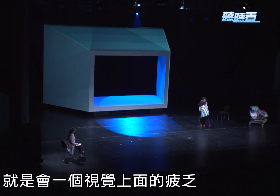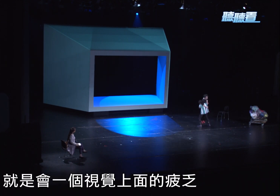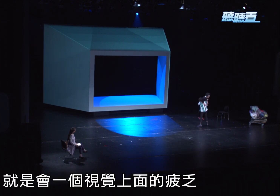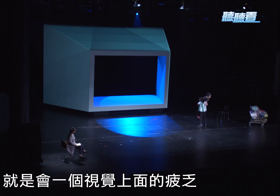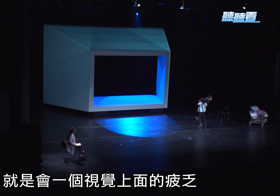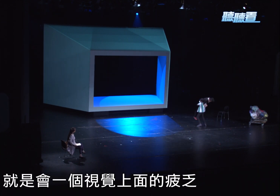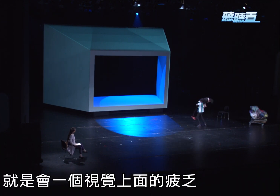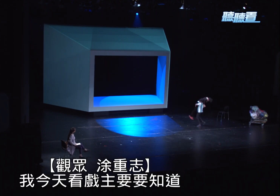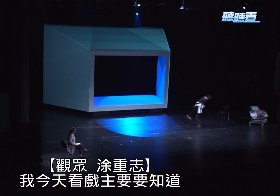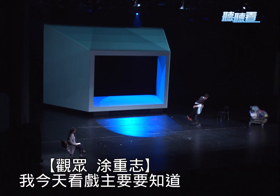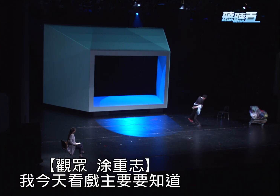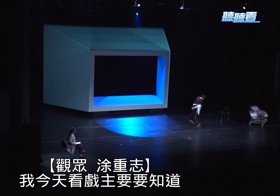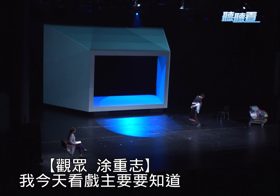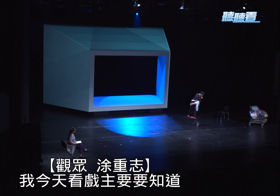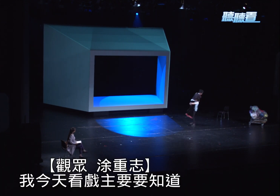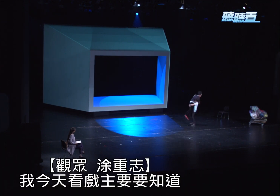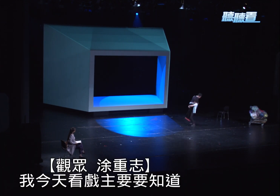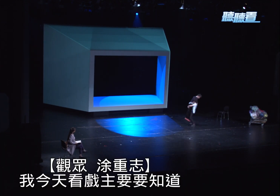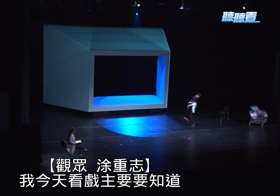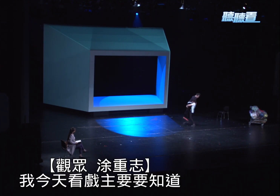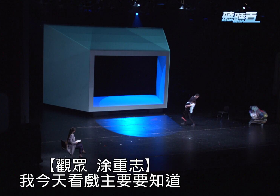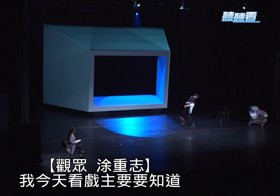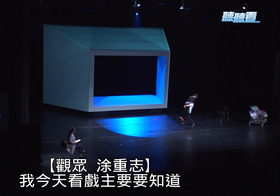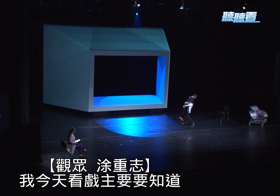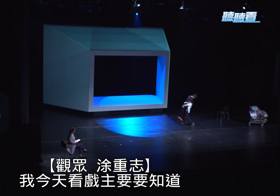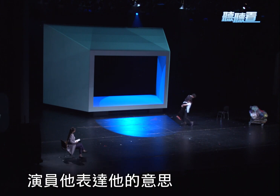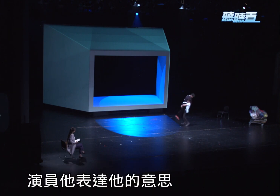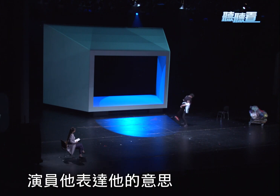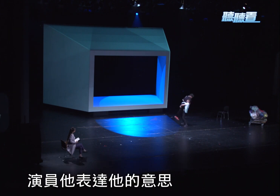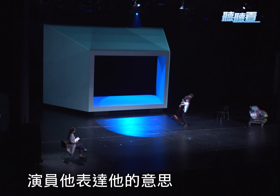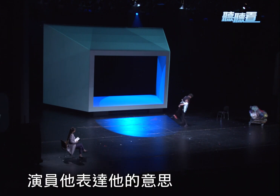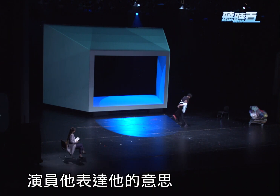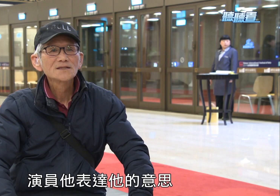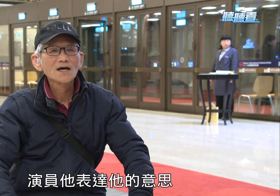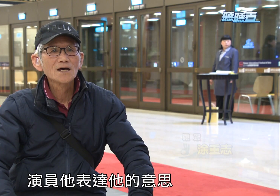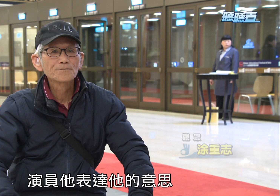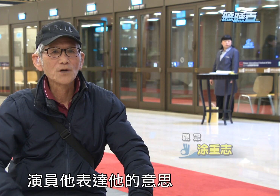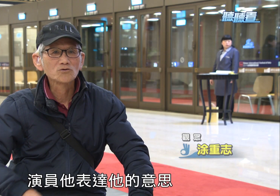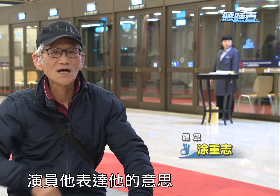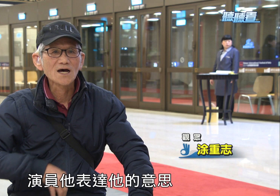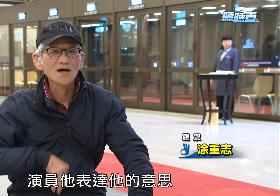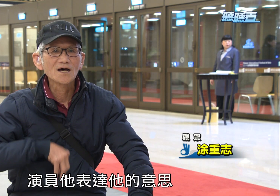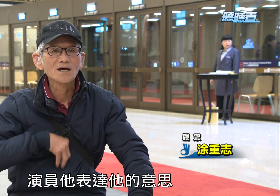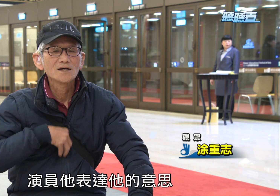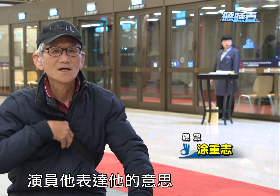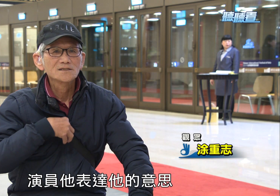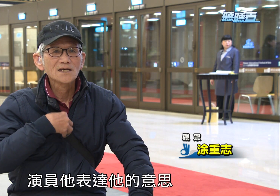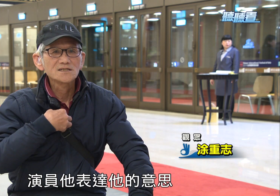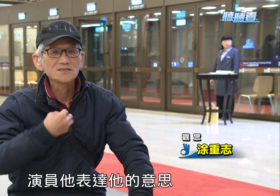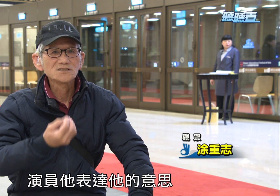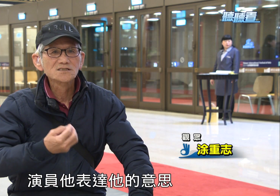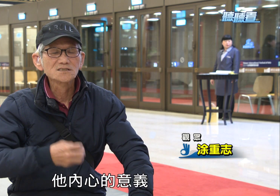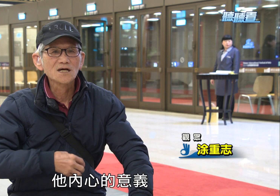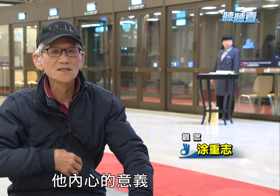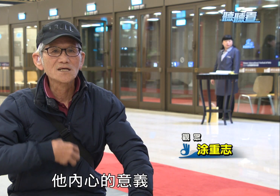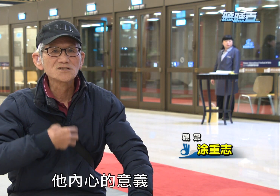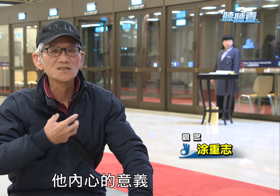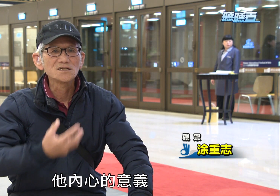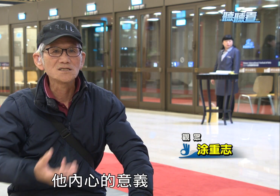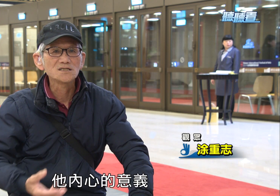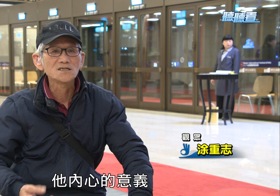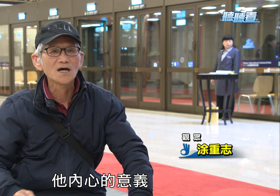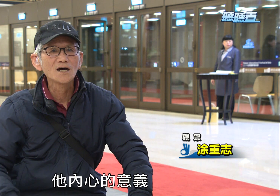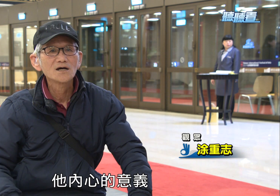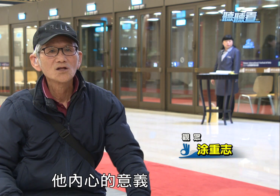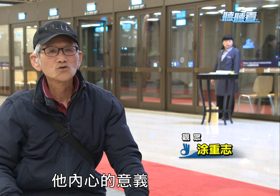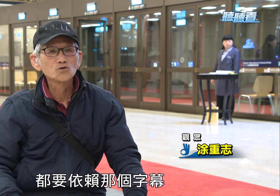面的疲乏。 我今天看戏，主要知道演员。他表达他的意思，他内心